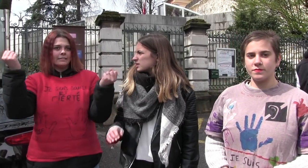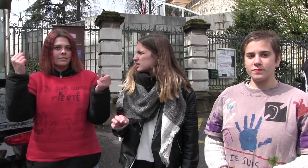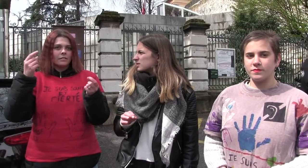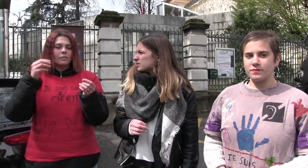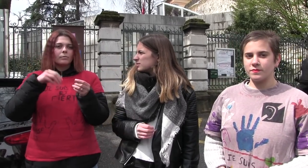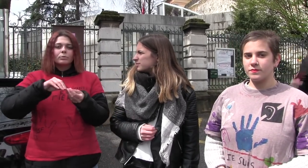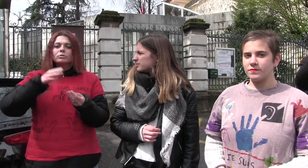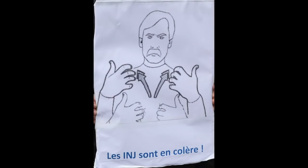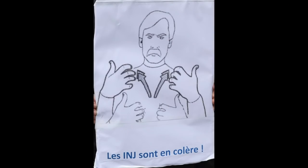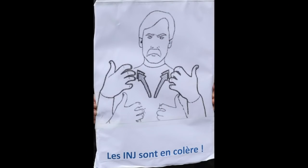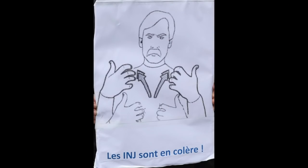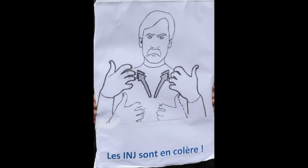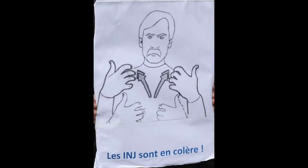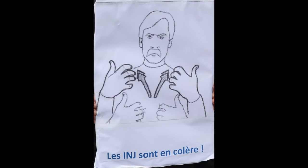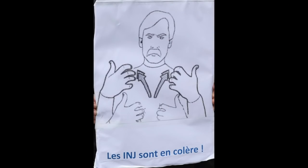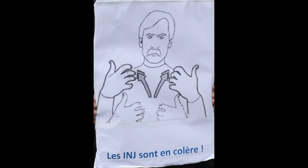ça me met en colère, quoi.